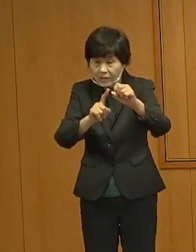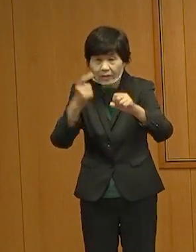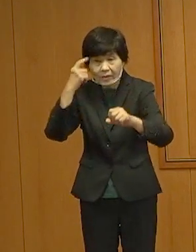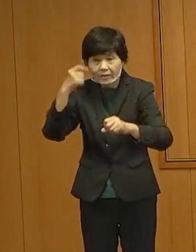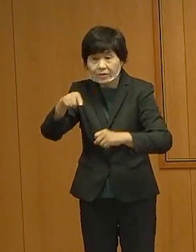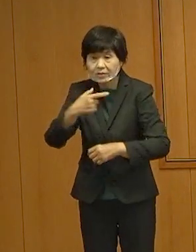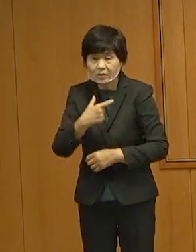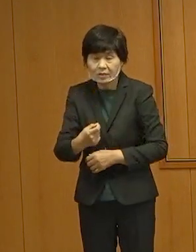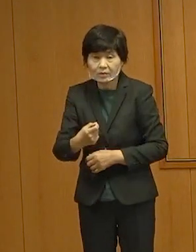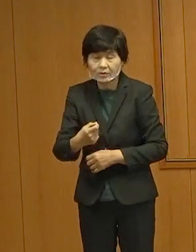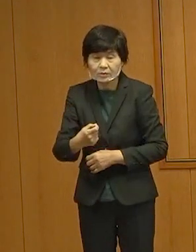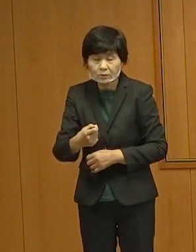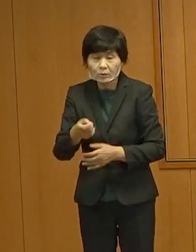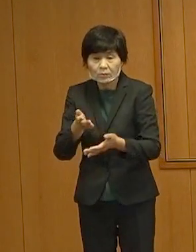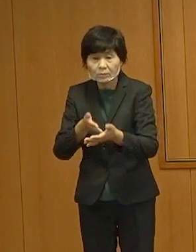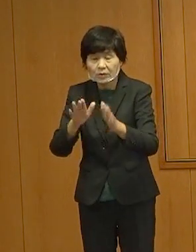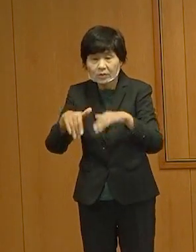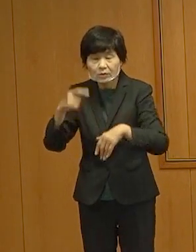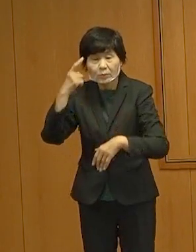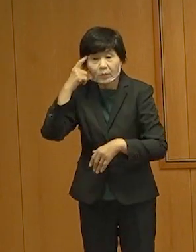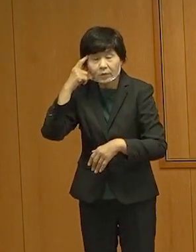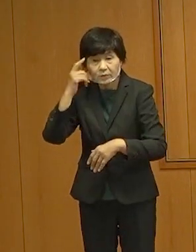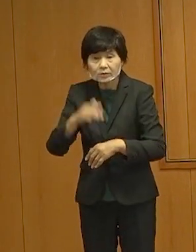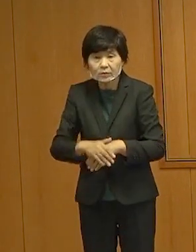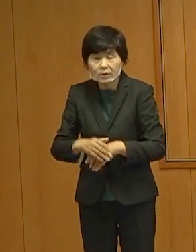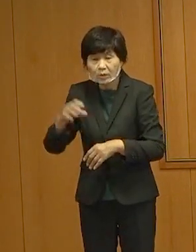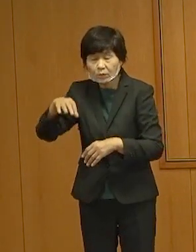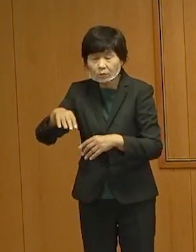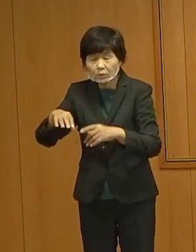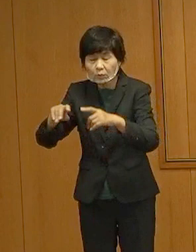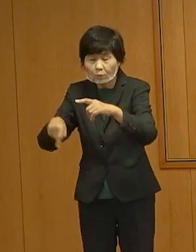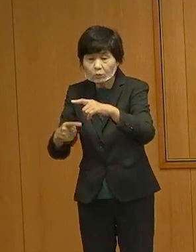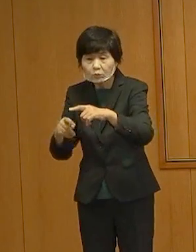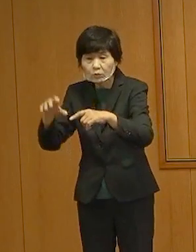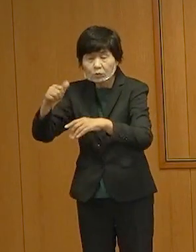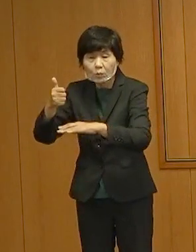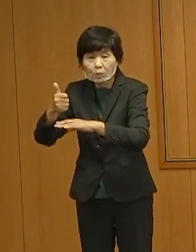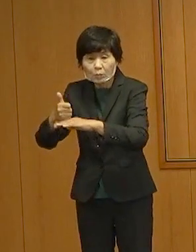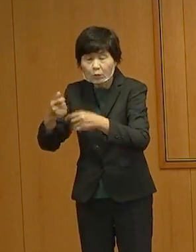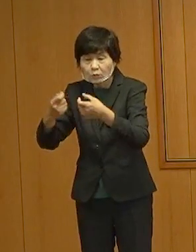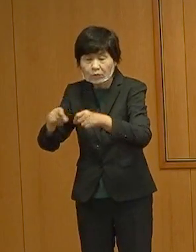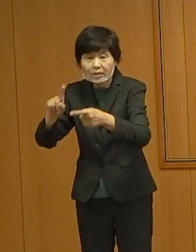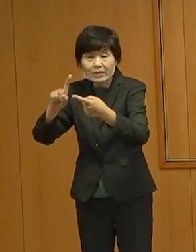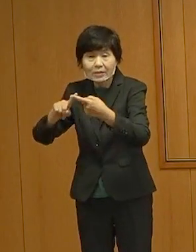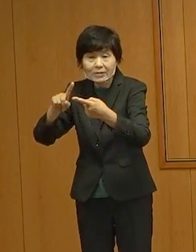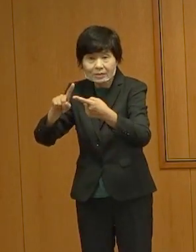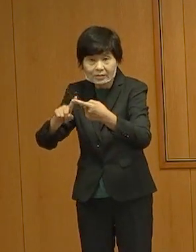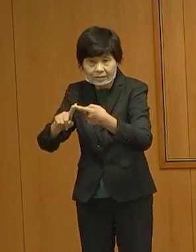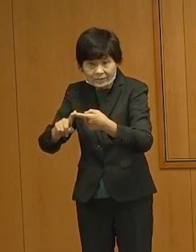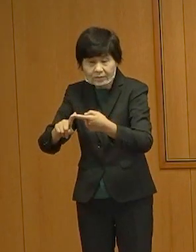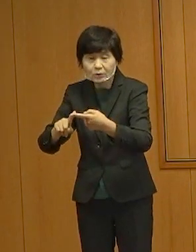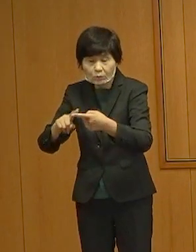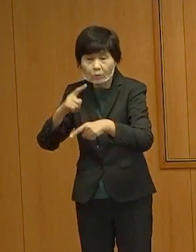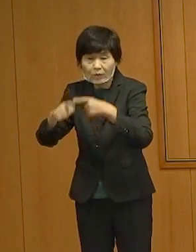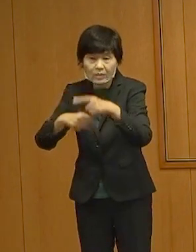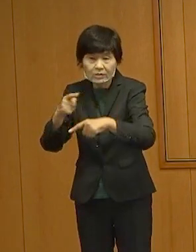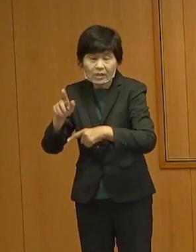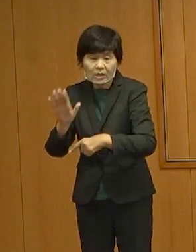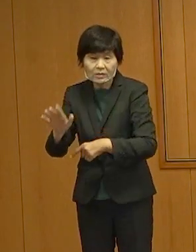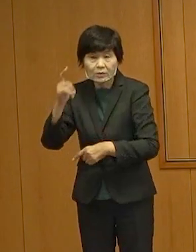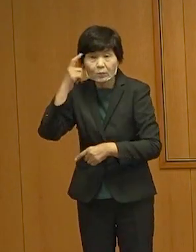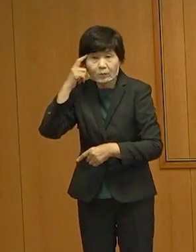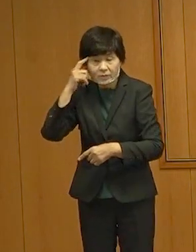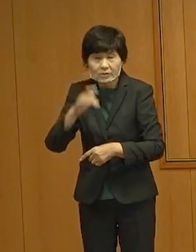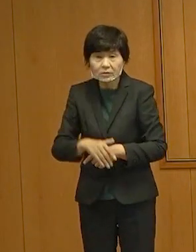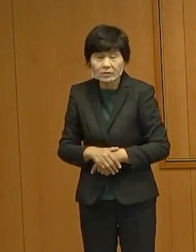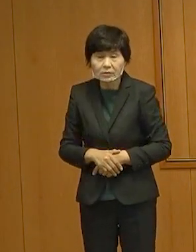教育庁の方も、戦略推進会議に諮って、方針を最終的に決めていくということでした。で、ま